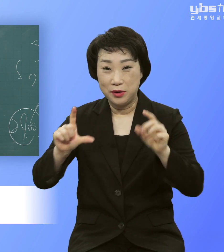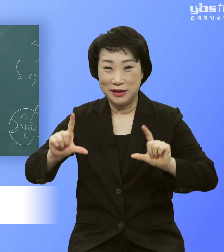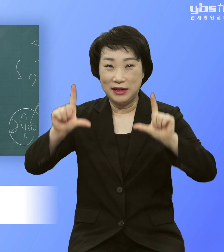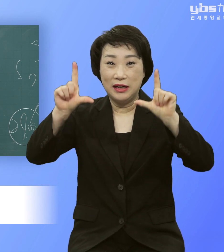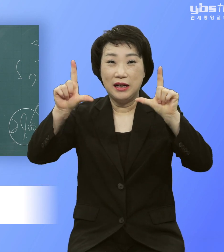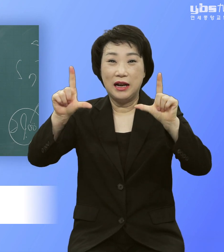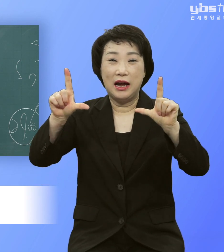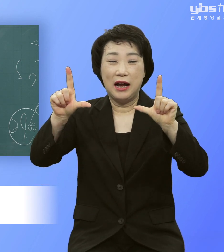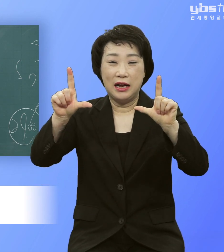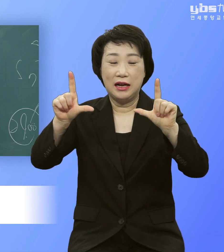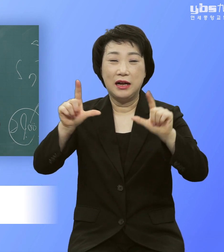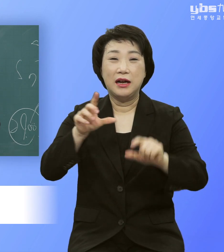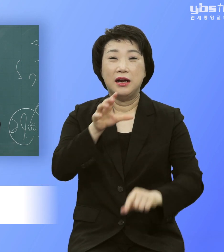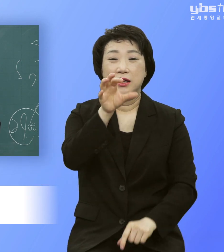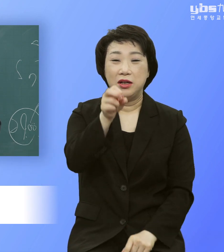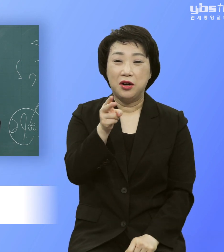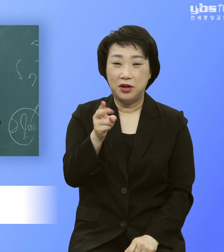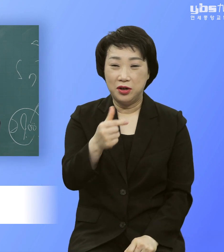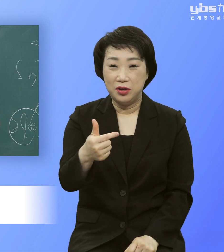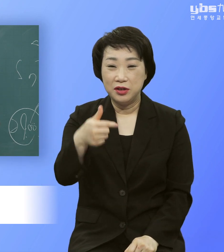15일 날 연희동